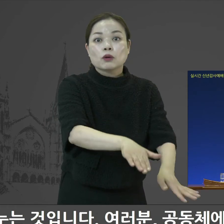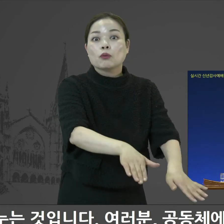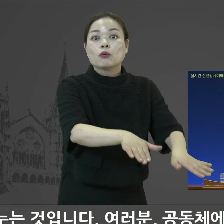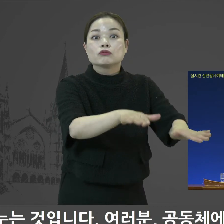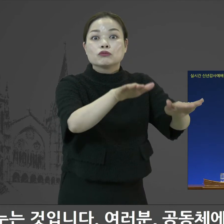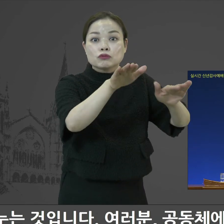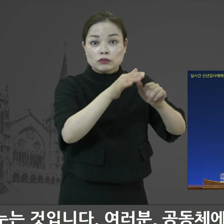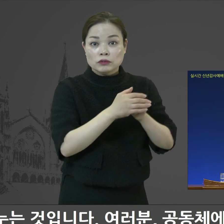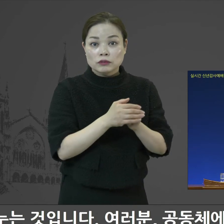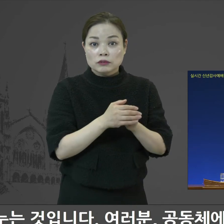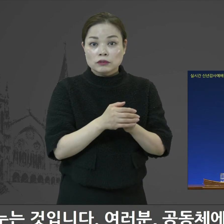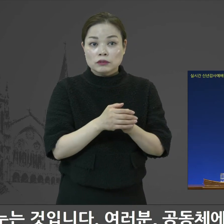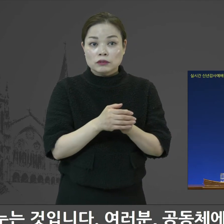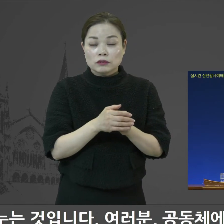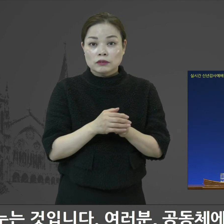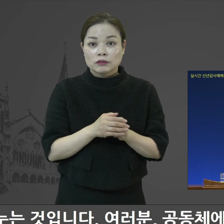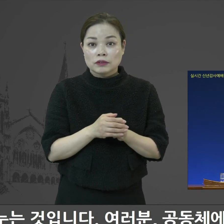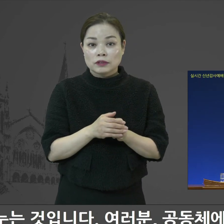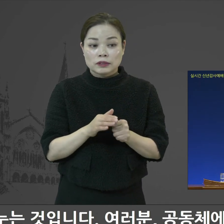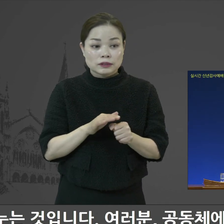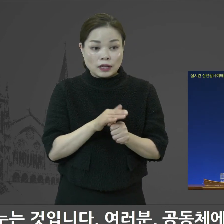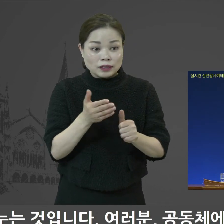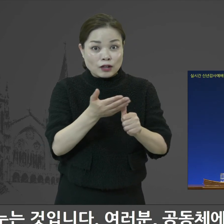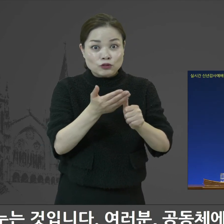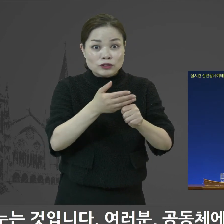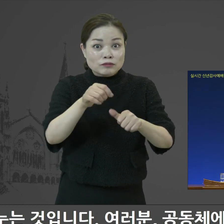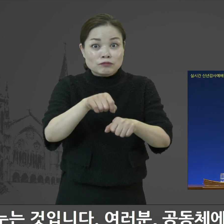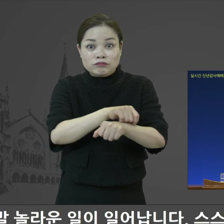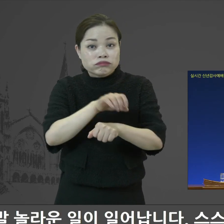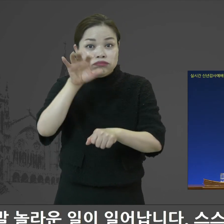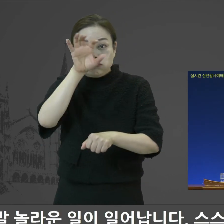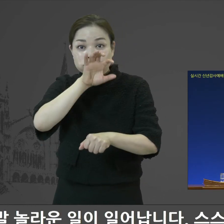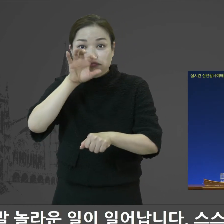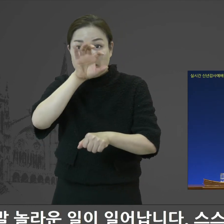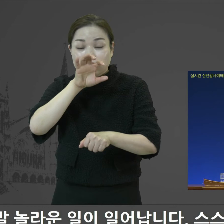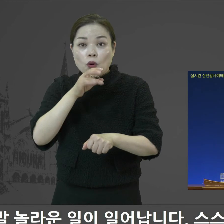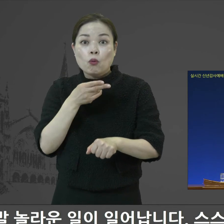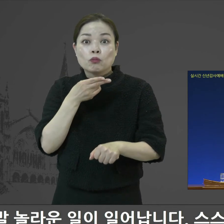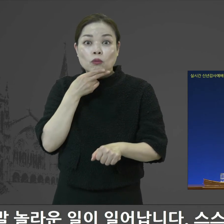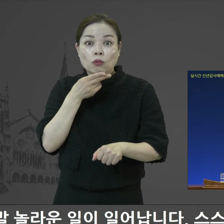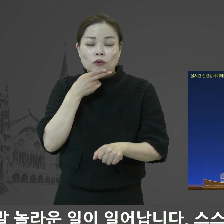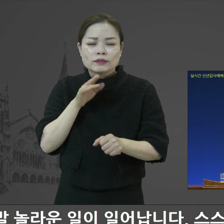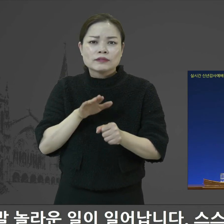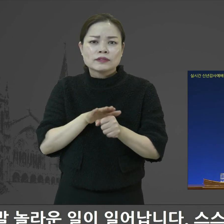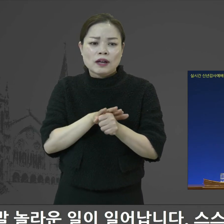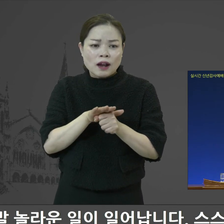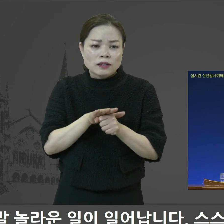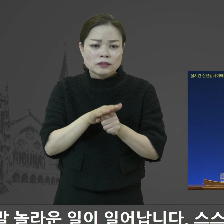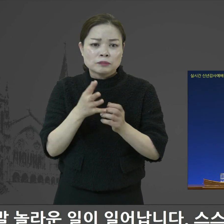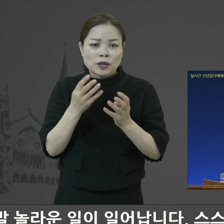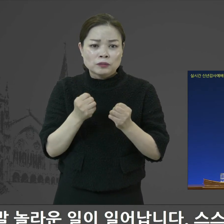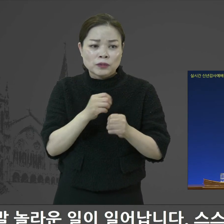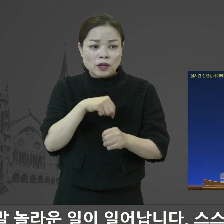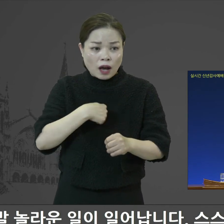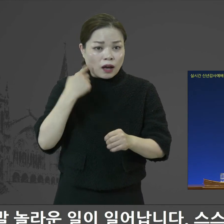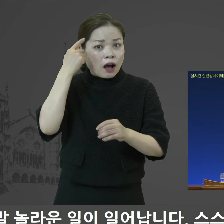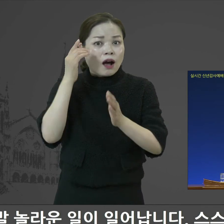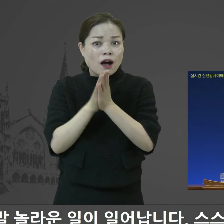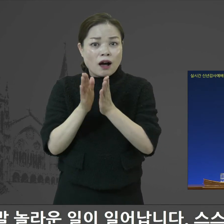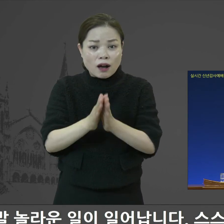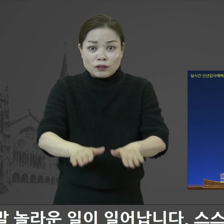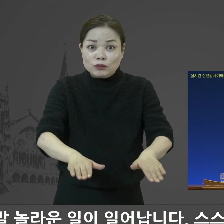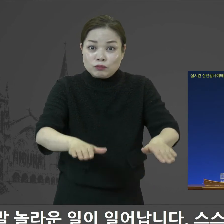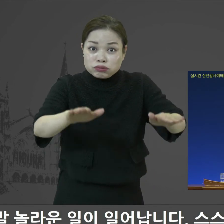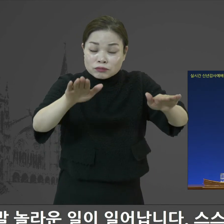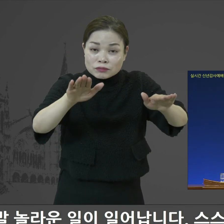공급되어지면 무슨 이 양육을 위한 특별한 훈련이나 이런 거 없이도 사람이 스스로 큰답니다. 여러분, 이거